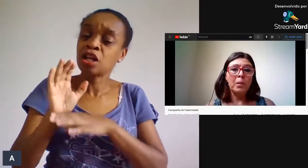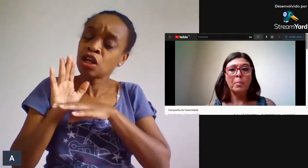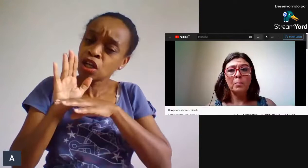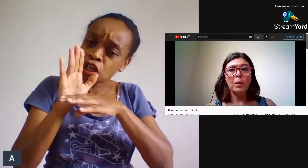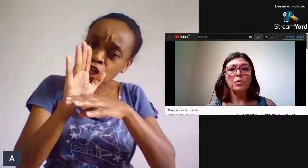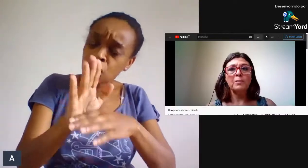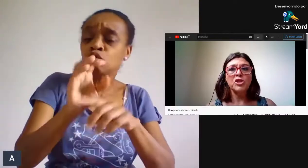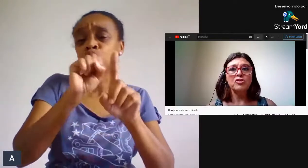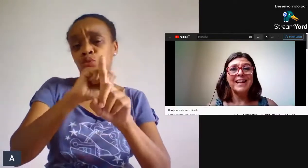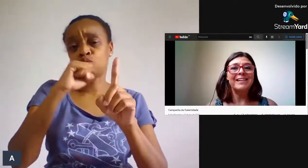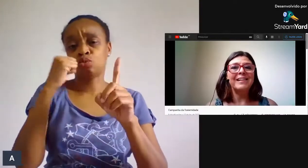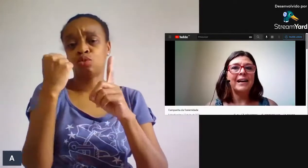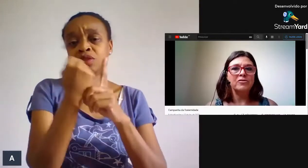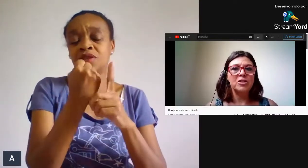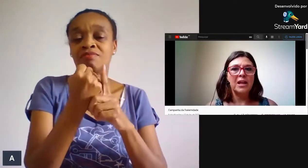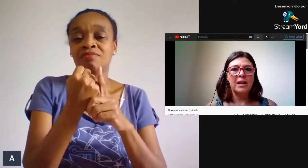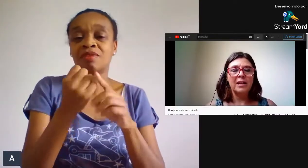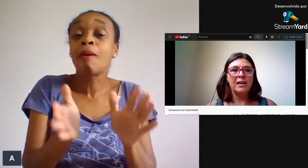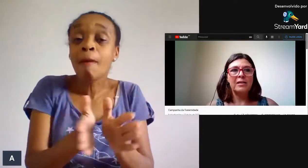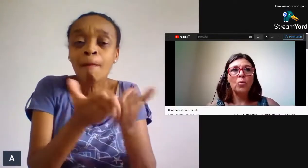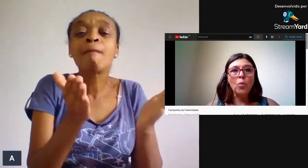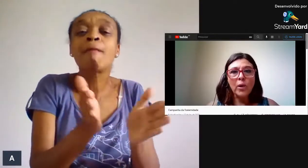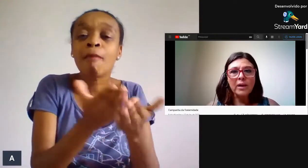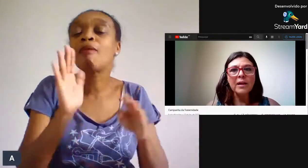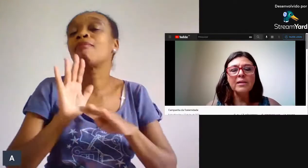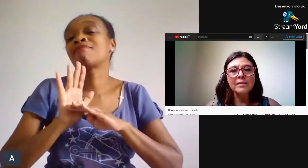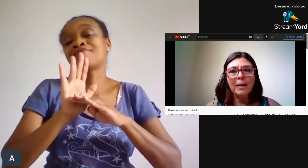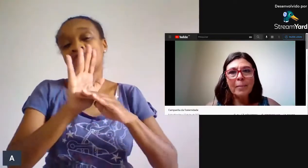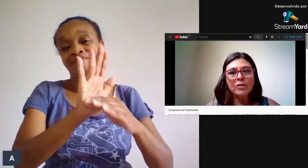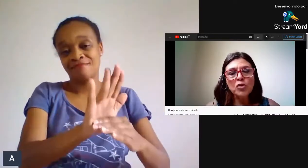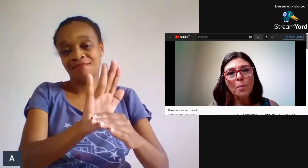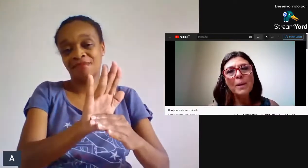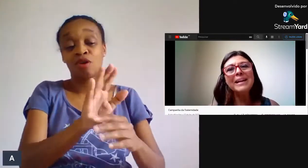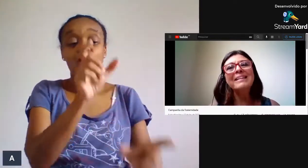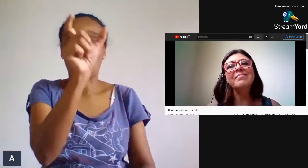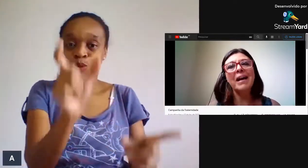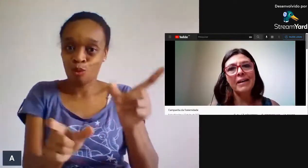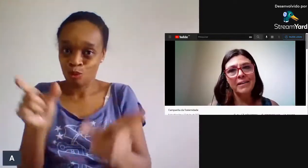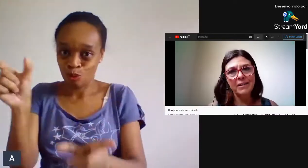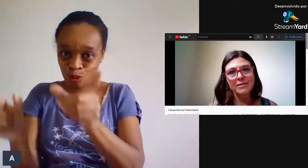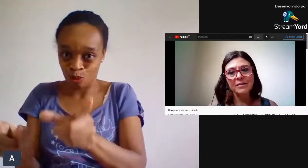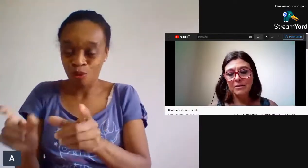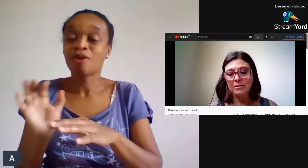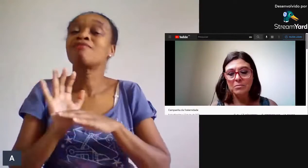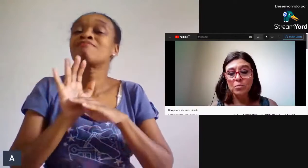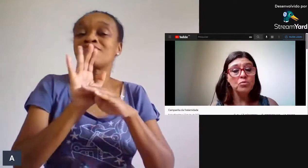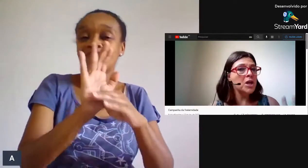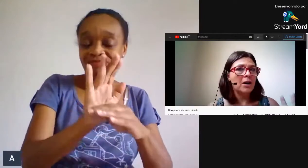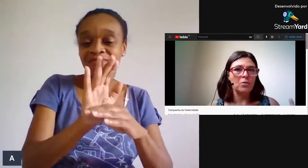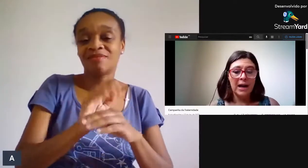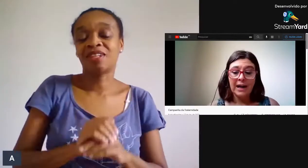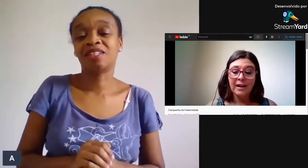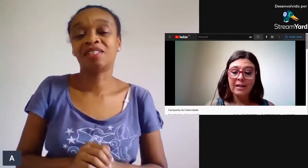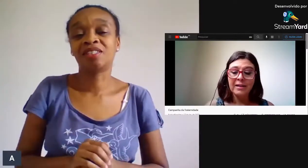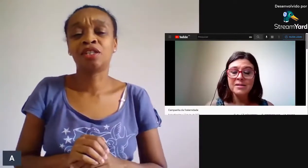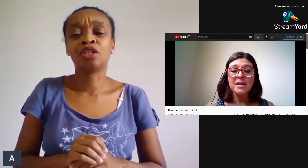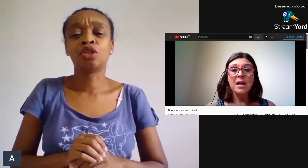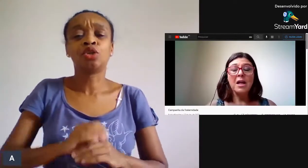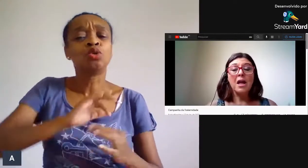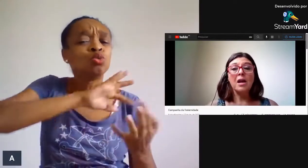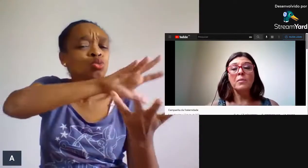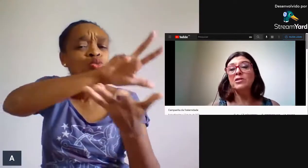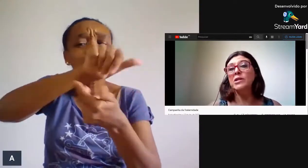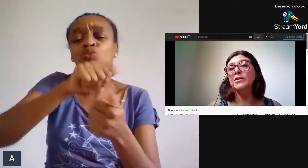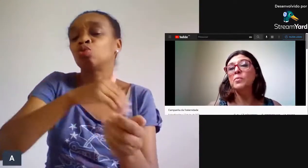dessa, próprio nome já diz, caridade, né? Que cuida da parte humanitária mundial. A